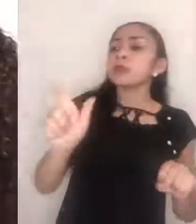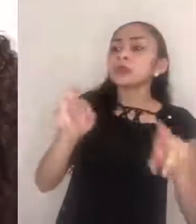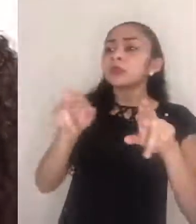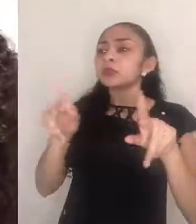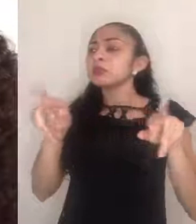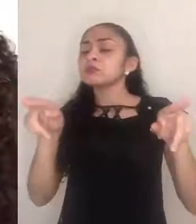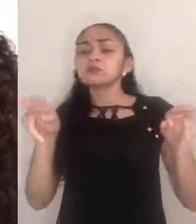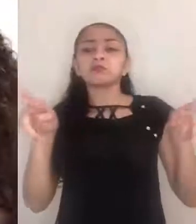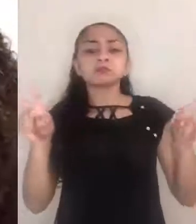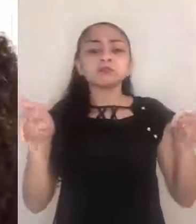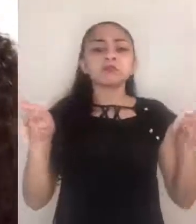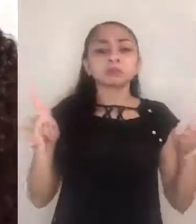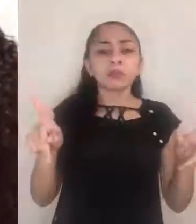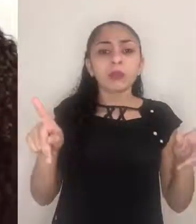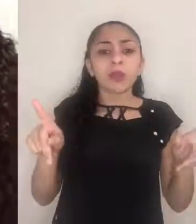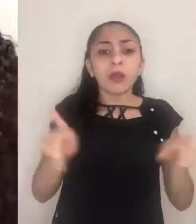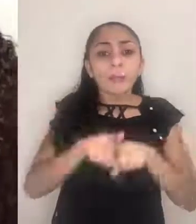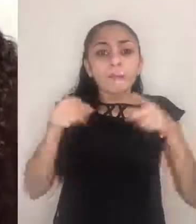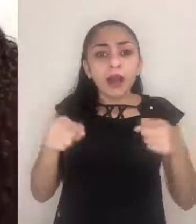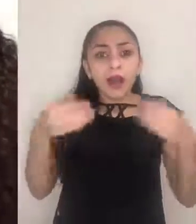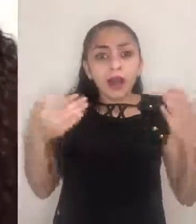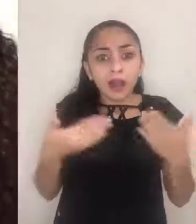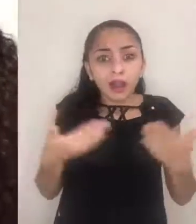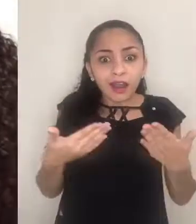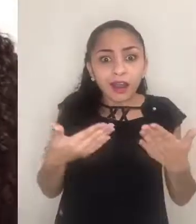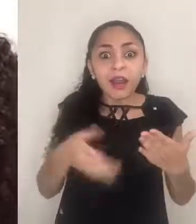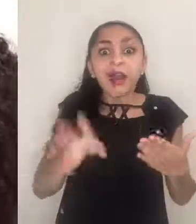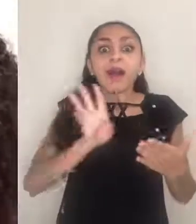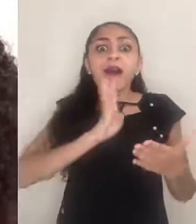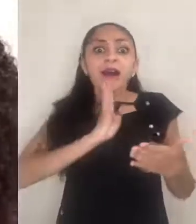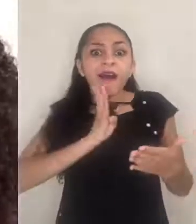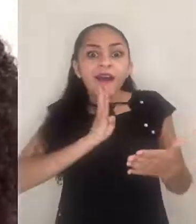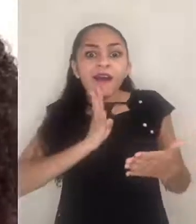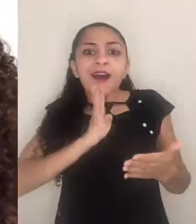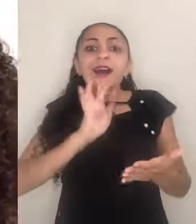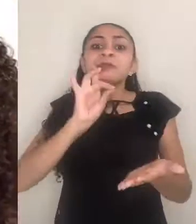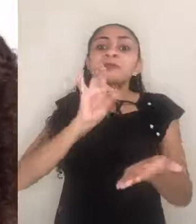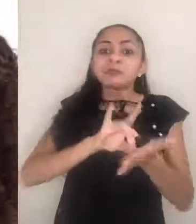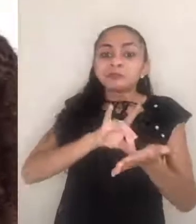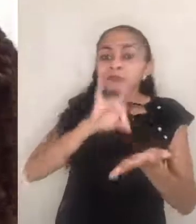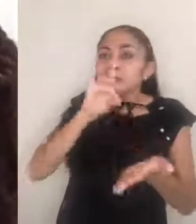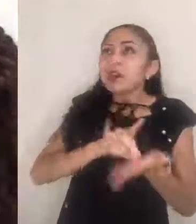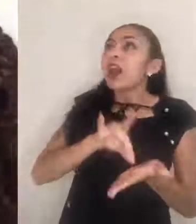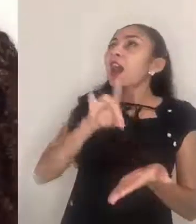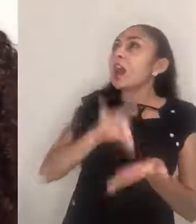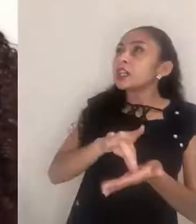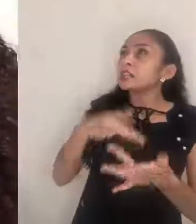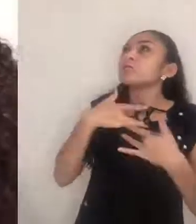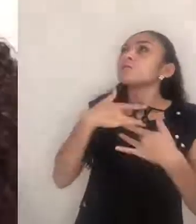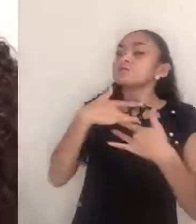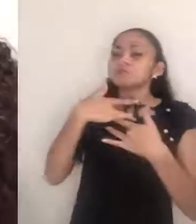verdade. Que antes, outrora, em outros momentos, ele apenas conhecia o Senhor daquilo que ele ouvia